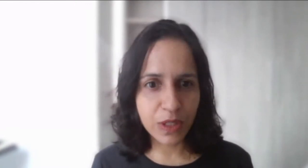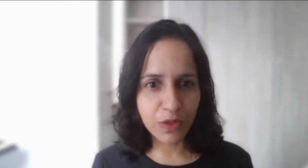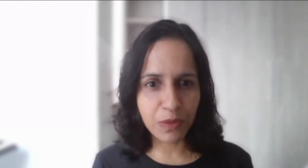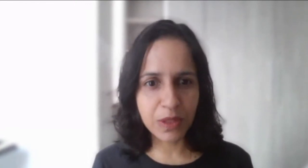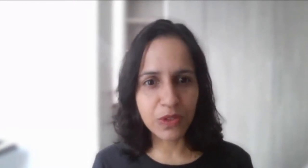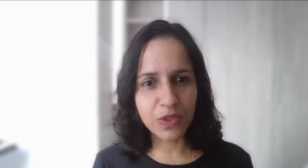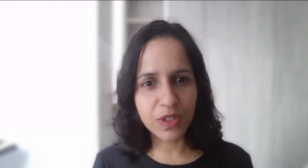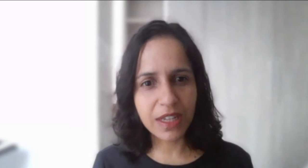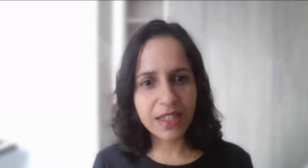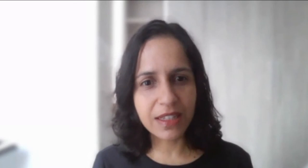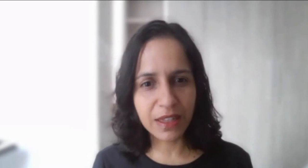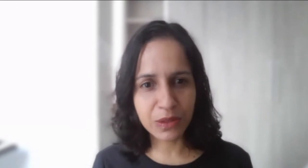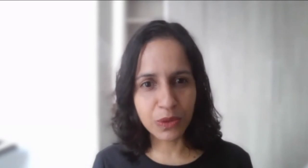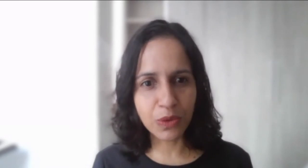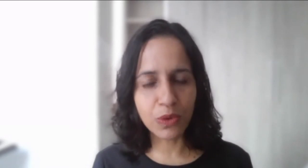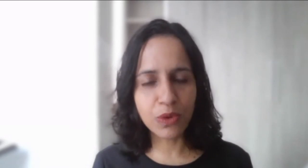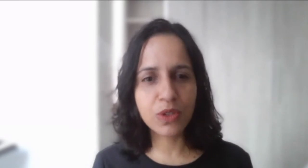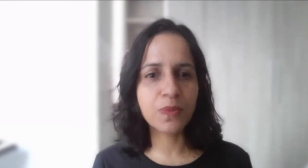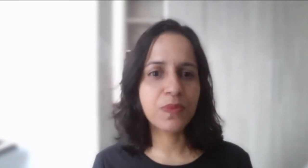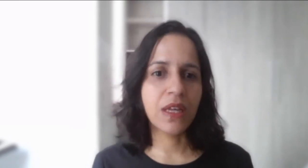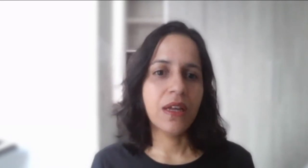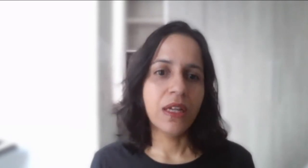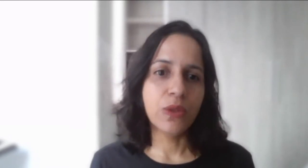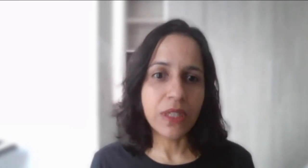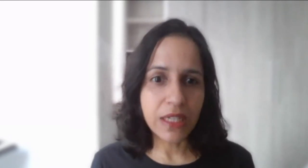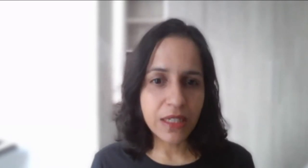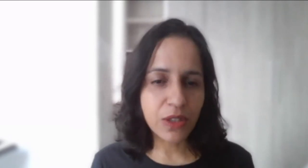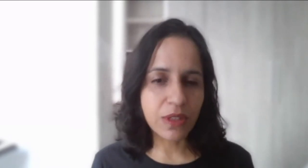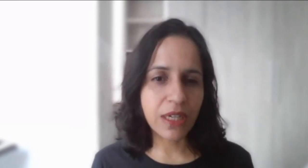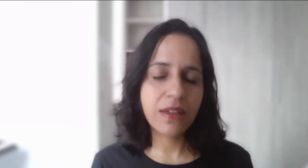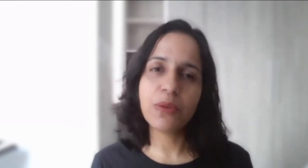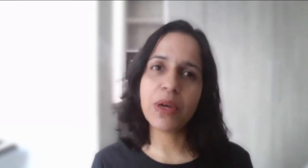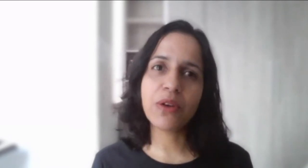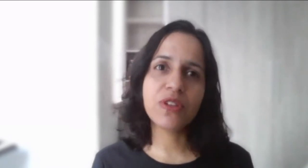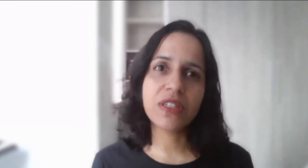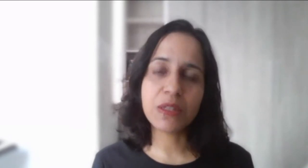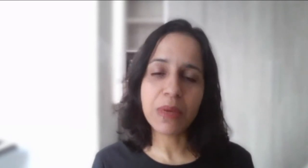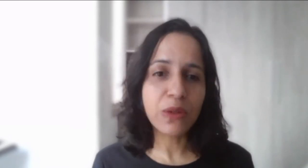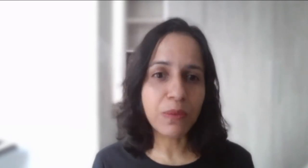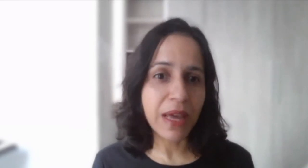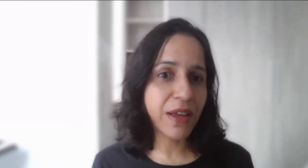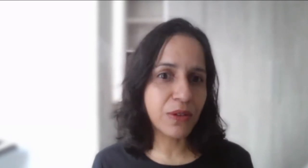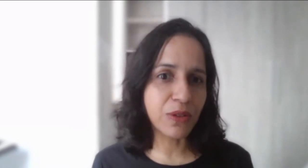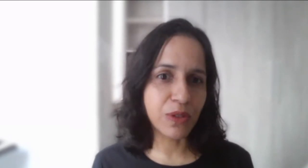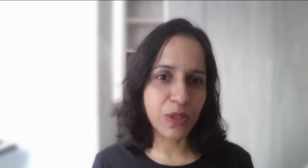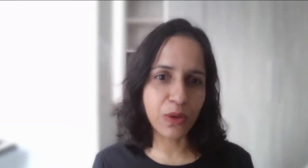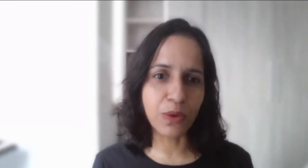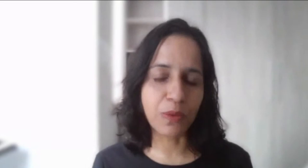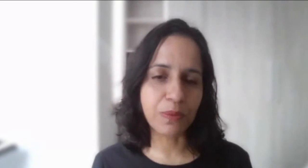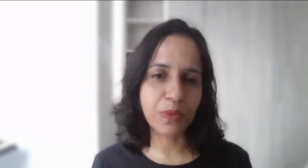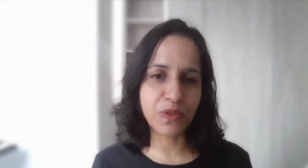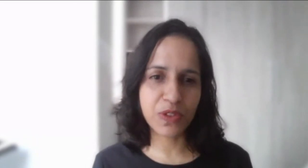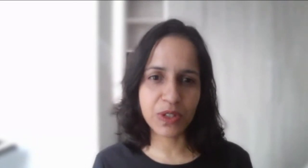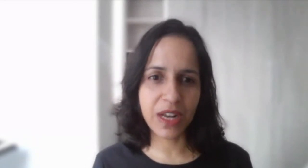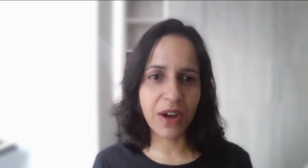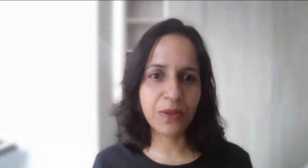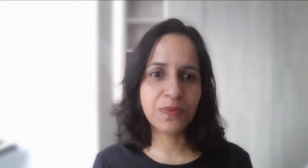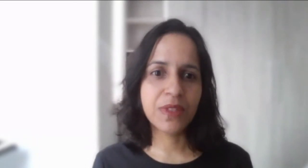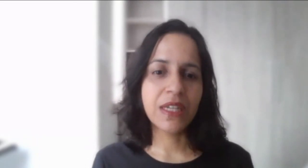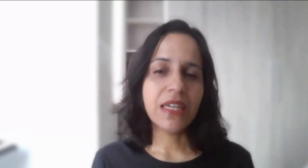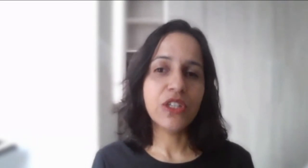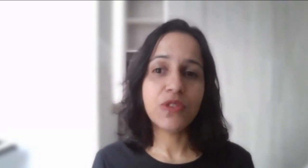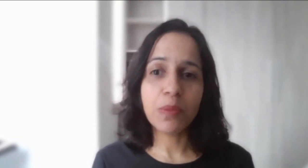acompanhar o desenvolvimento de vocês dentro do curso. No início, né, eu pego vocês bem no meio do ciclo